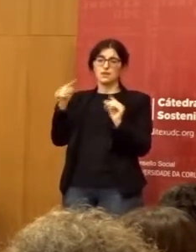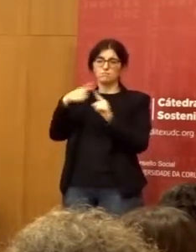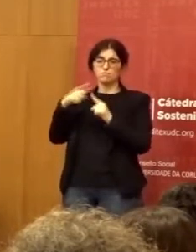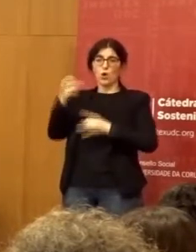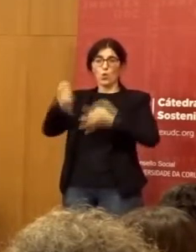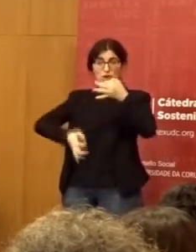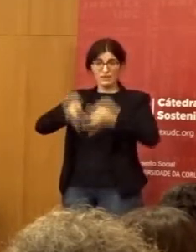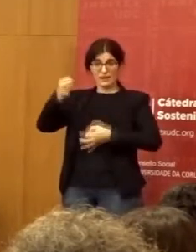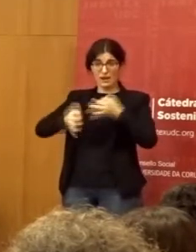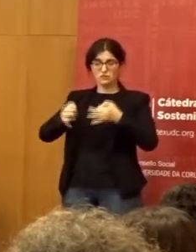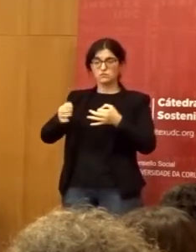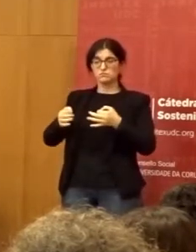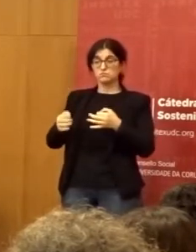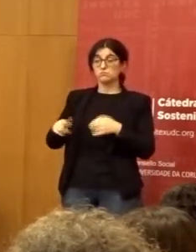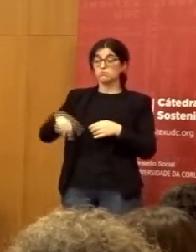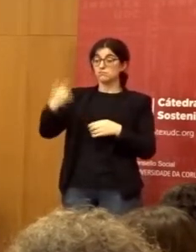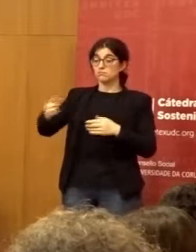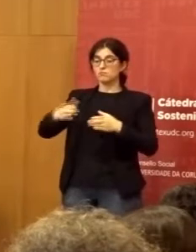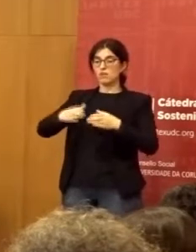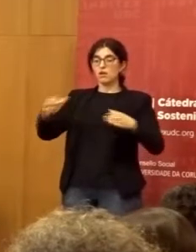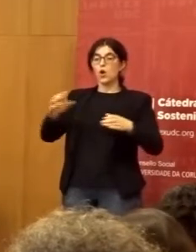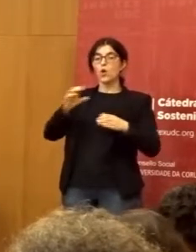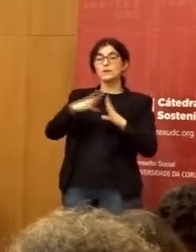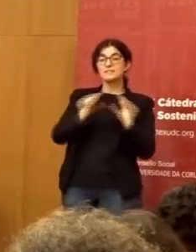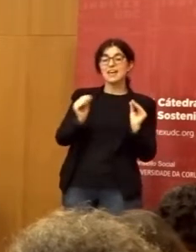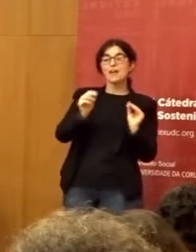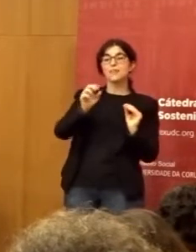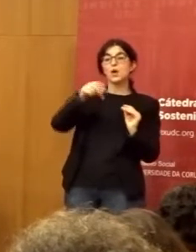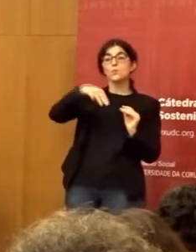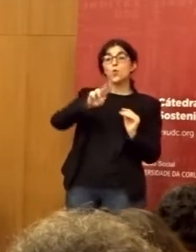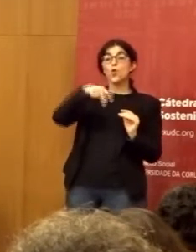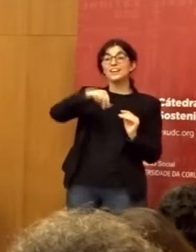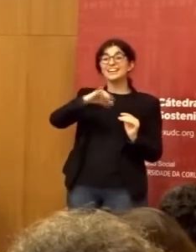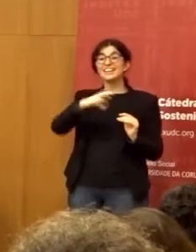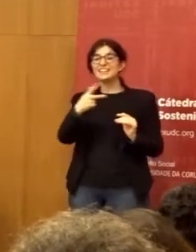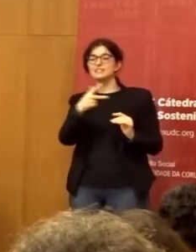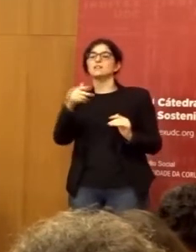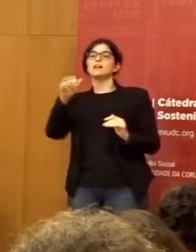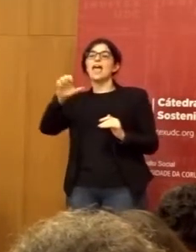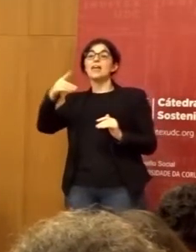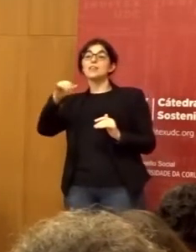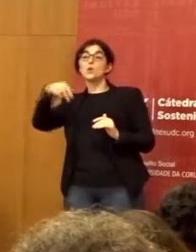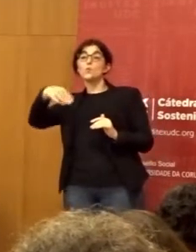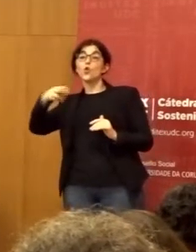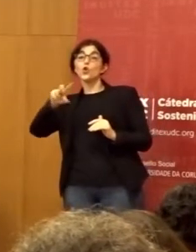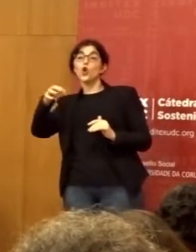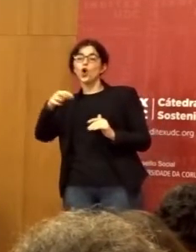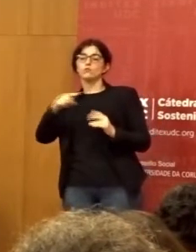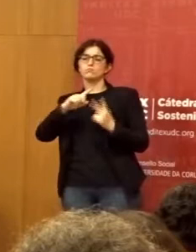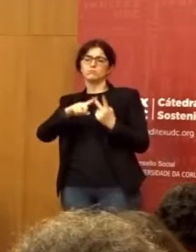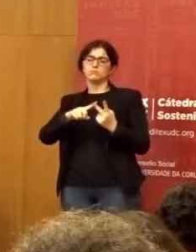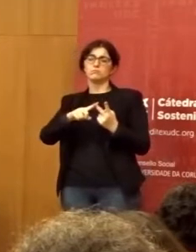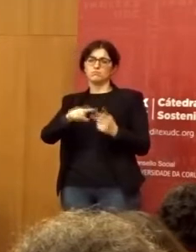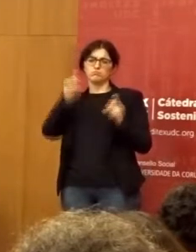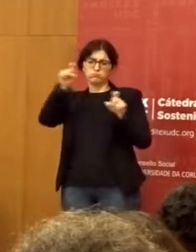2000. Amplió estudios en las universidades de Múnich y Edimburgo y ejerció también su labor docente como profesor invitado en las universidades